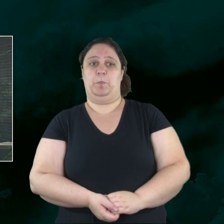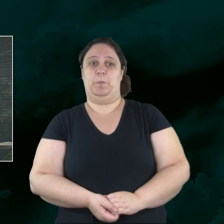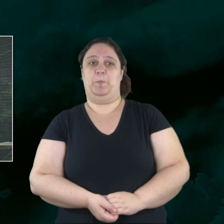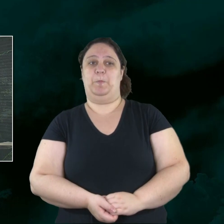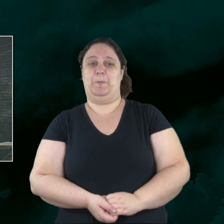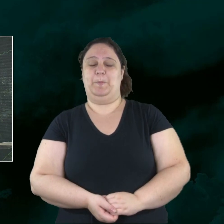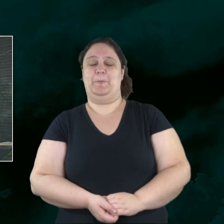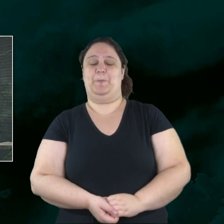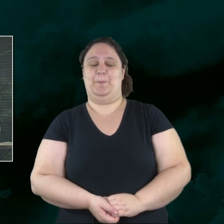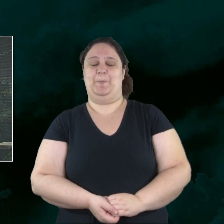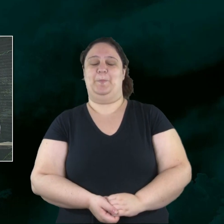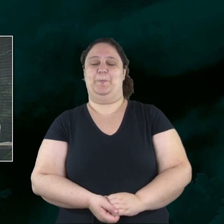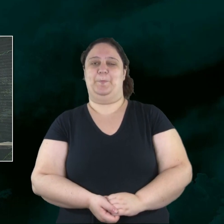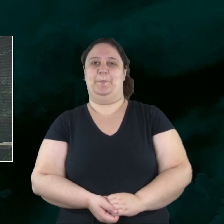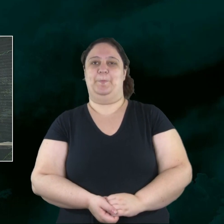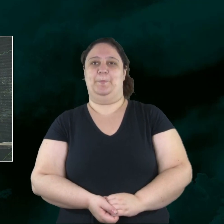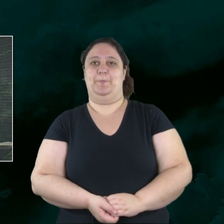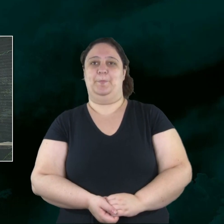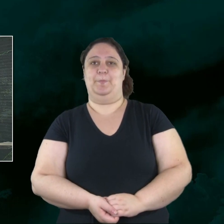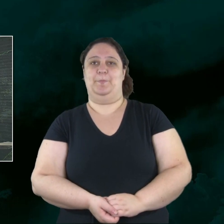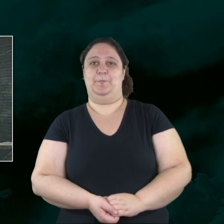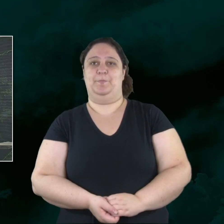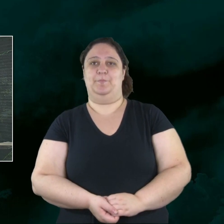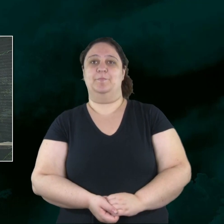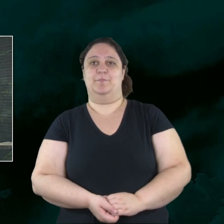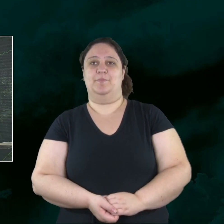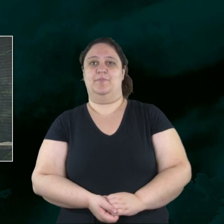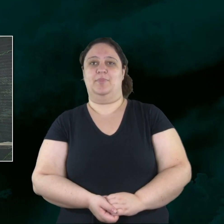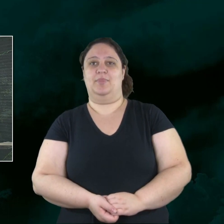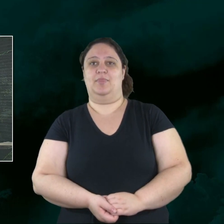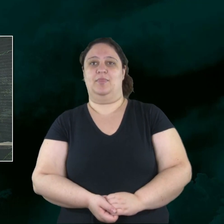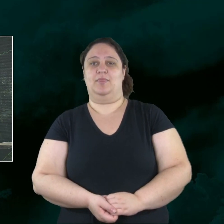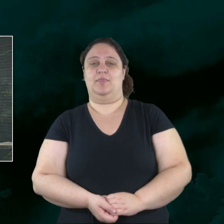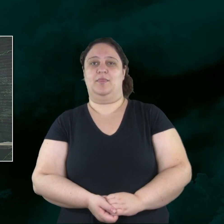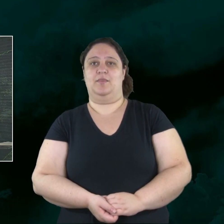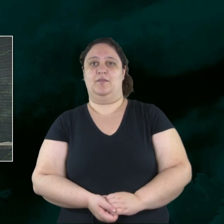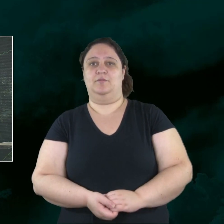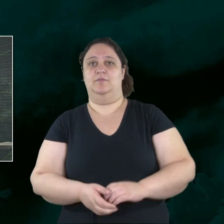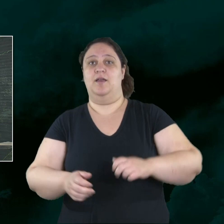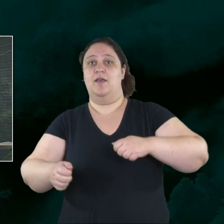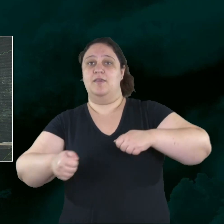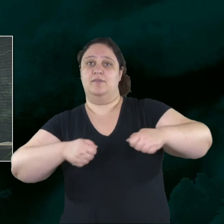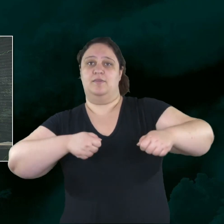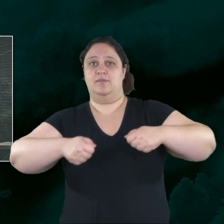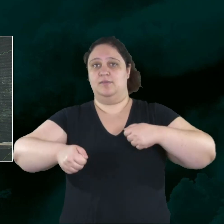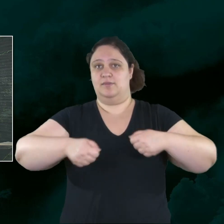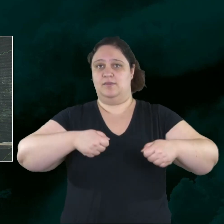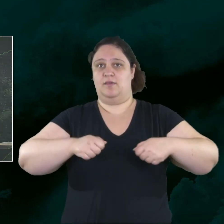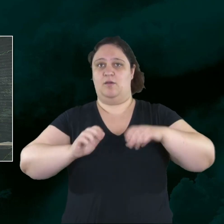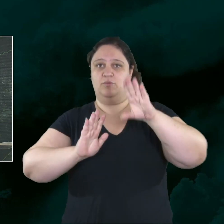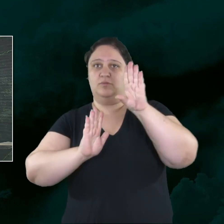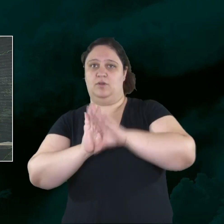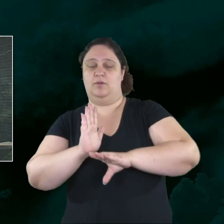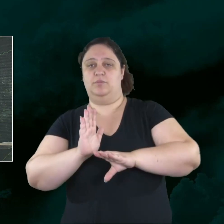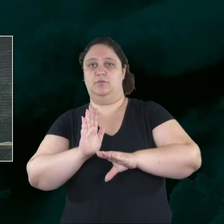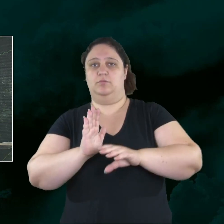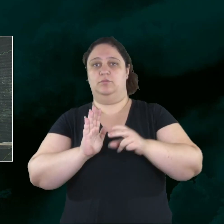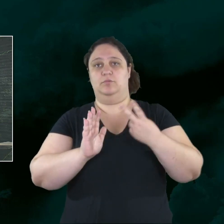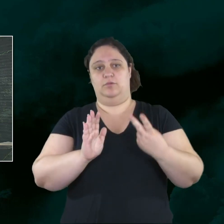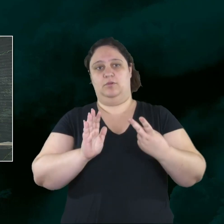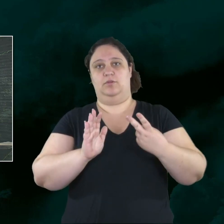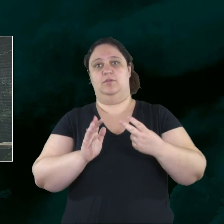Eu vou usar, vamos já direto para Salmo capítulo 2, Salmos